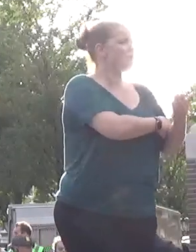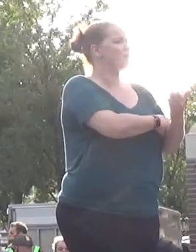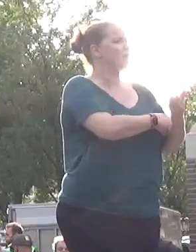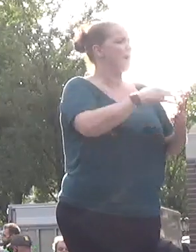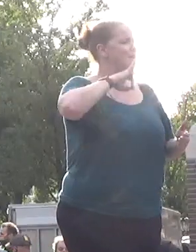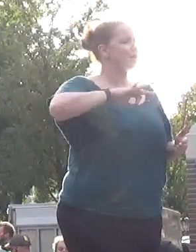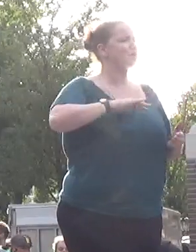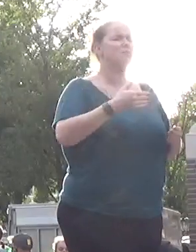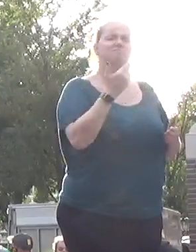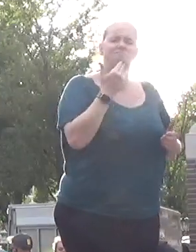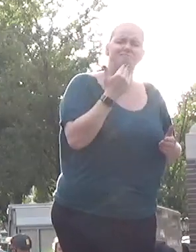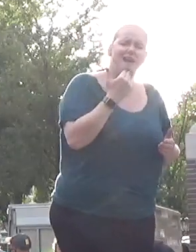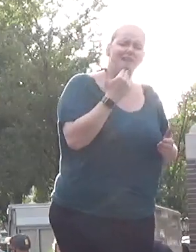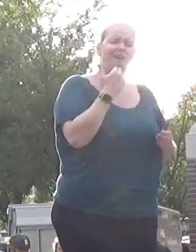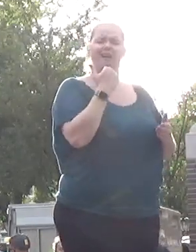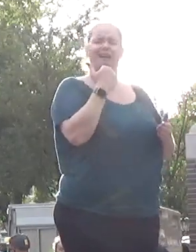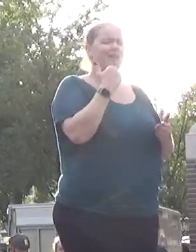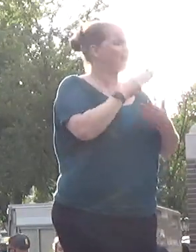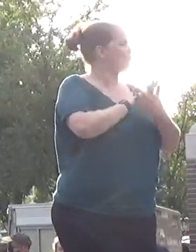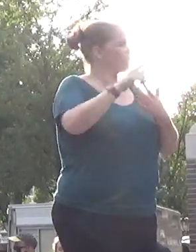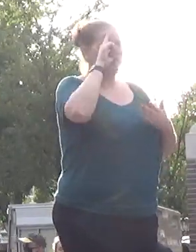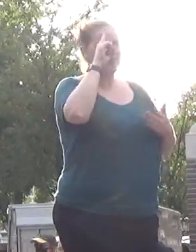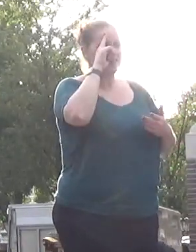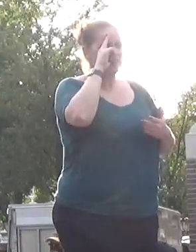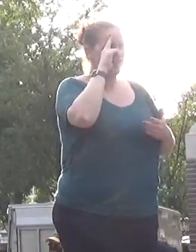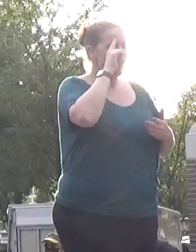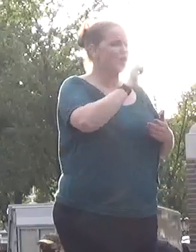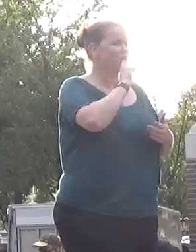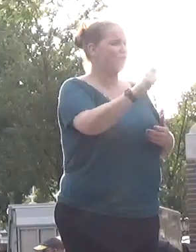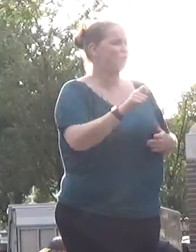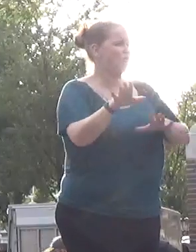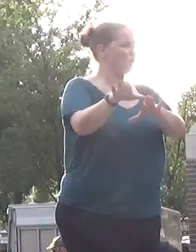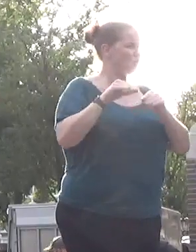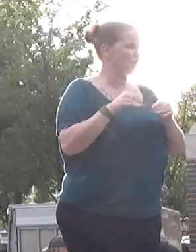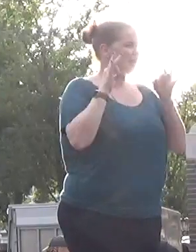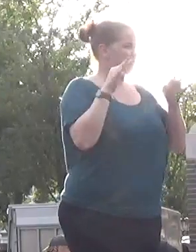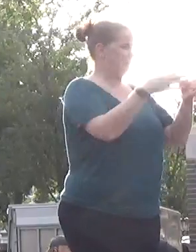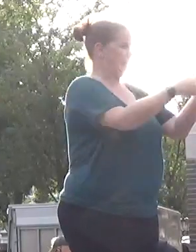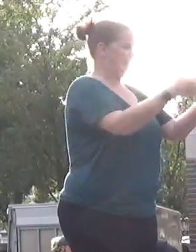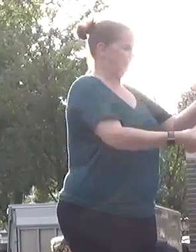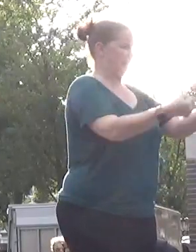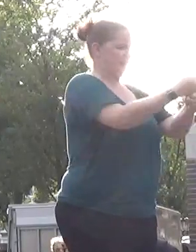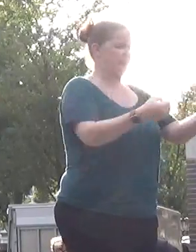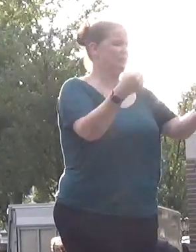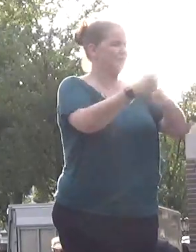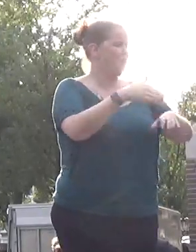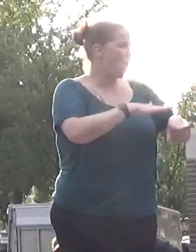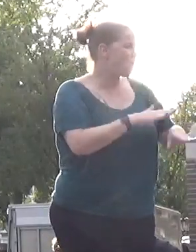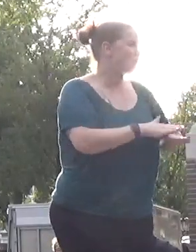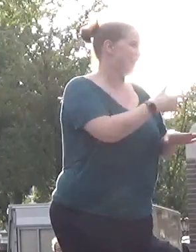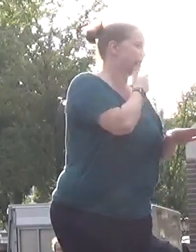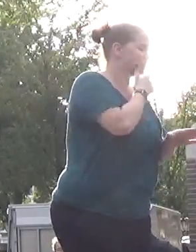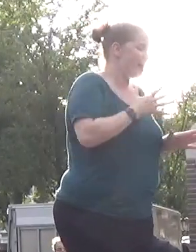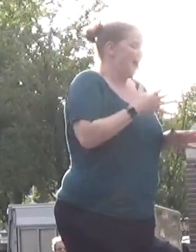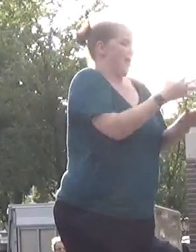en onnadenkend het voorstel van de Rooms-Katholieke bisschoppen omarmt om klinieken op te richten die homo's en lesbiennes kan